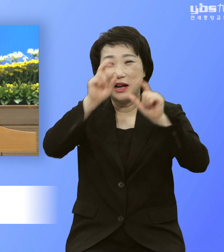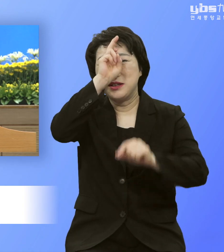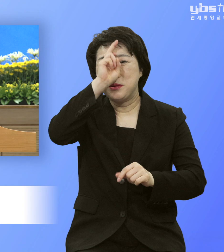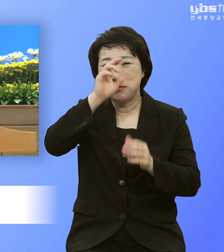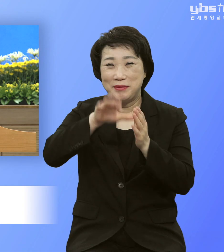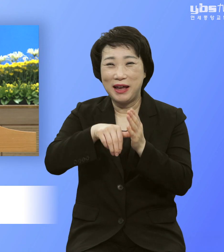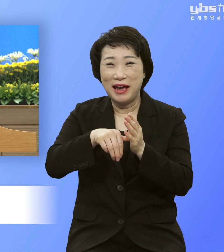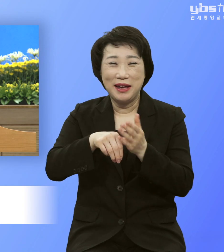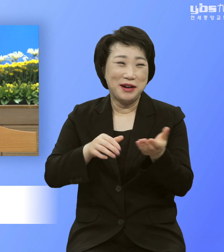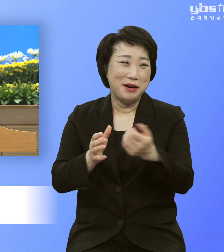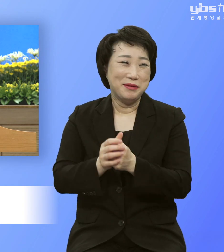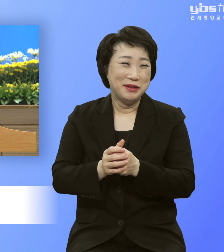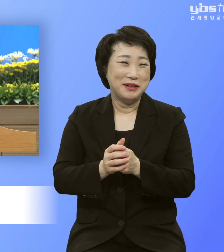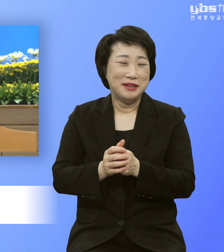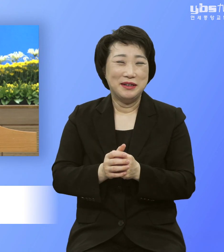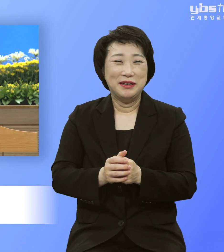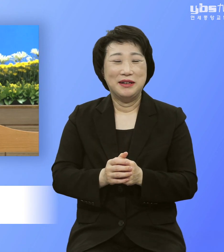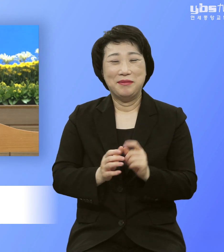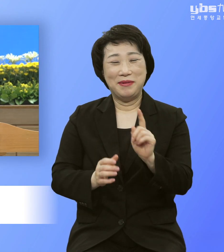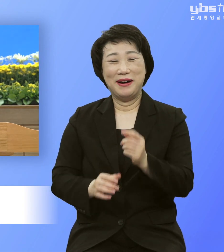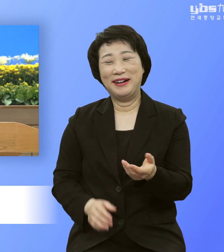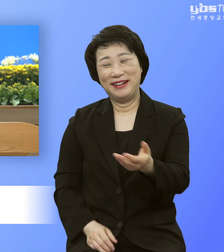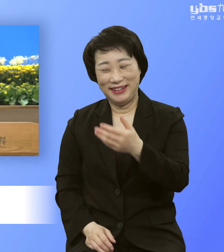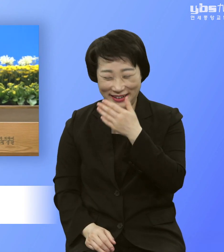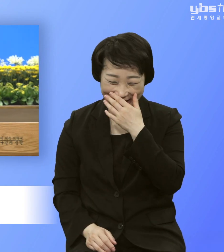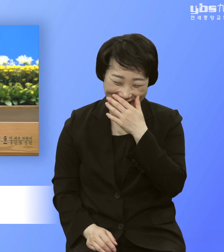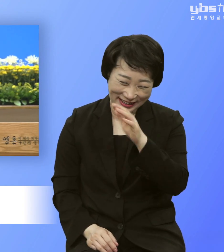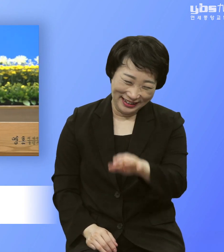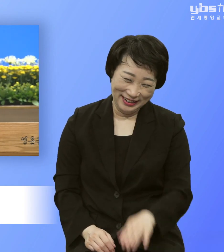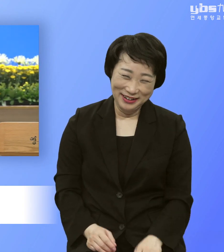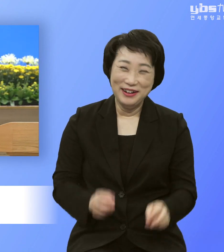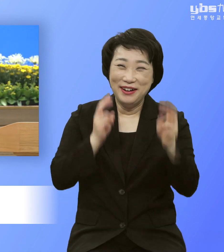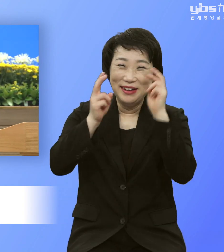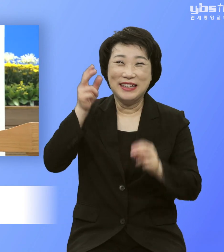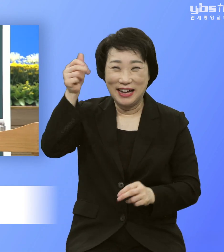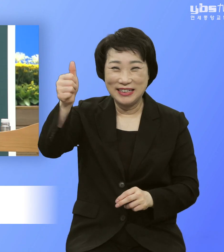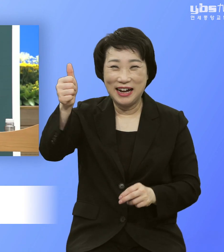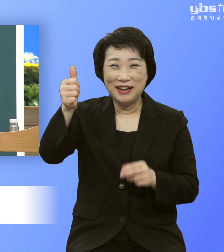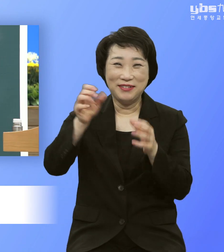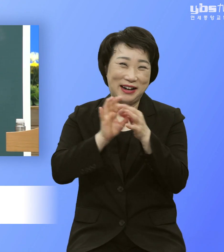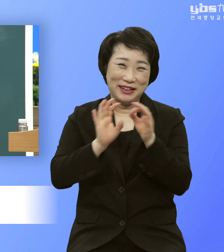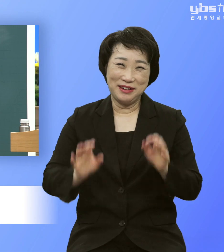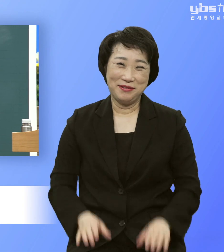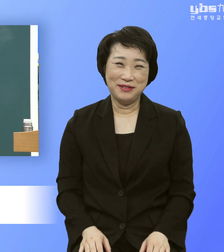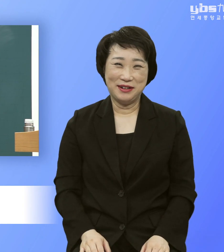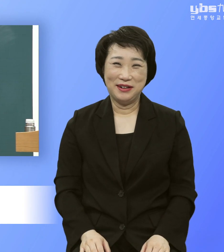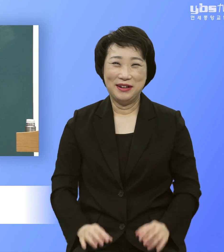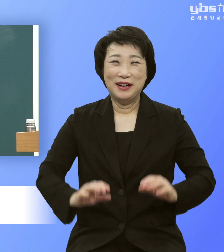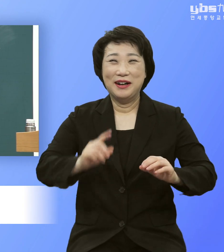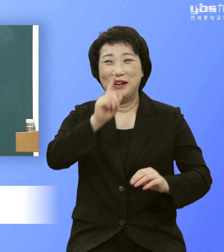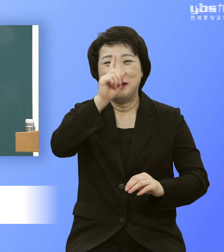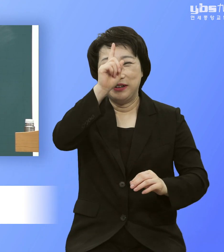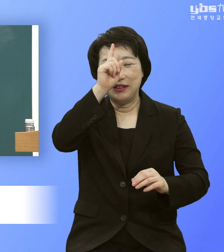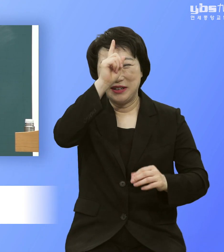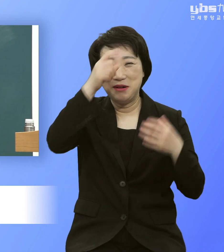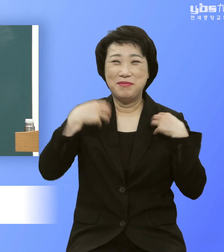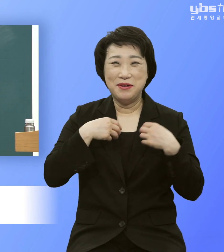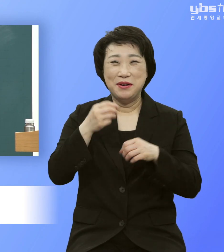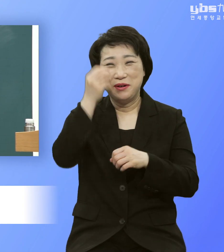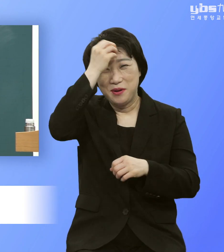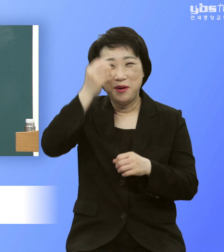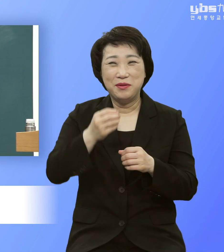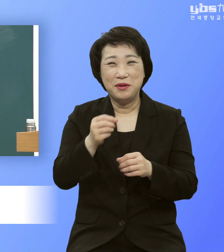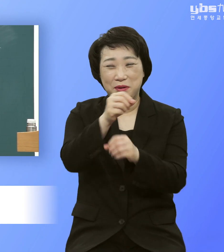많이. 교회에서 할 때 뭐 회사 사장이든 뭐 국가공무원의